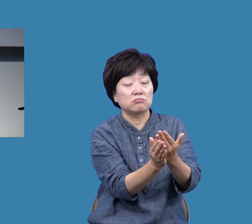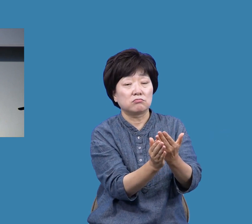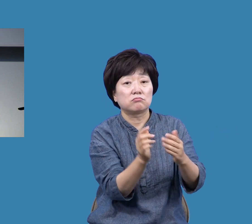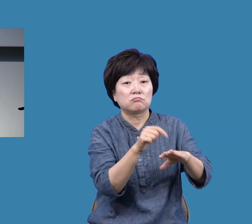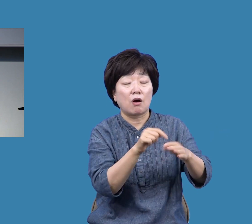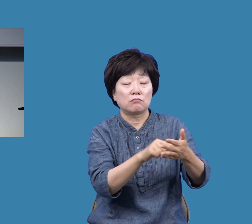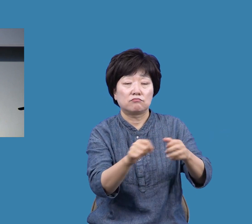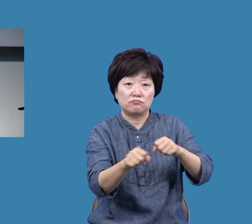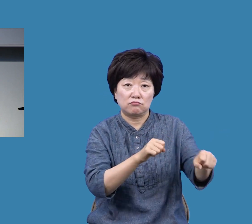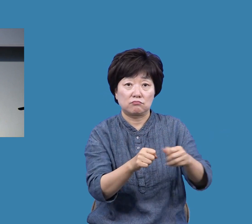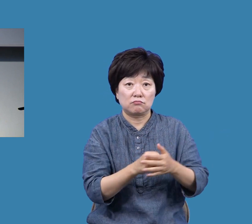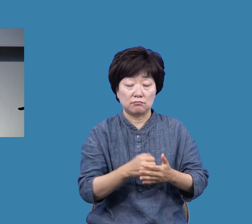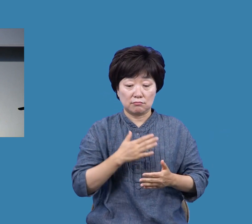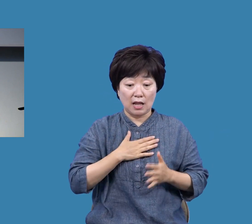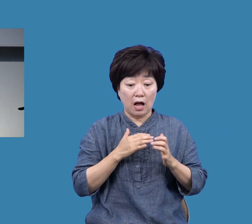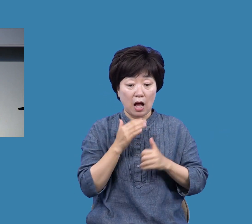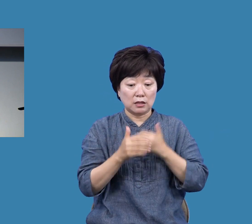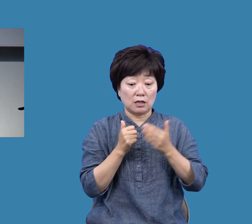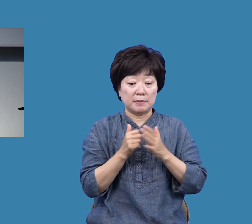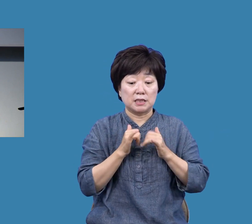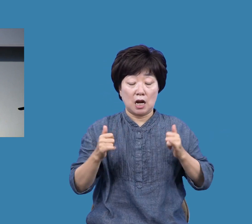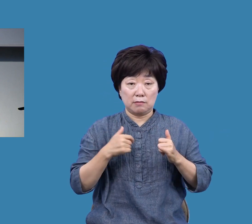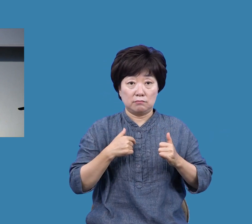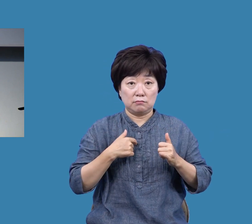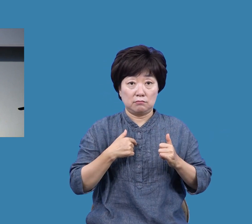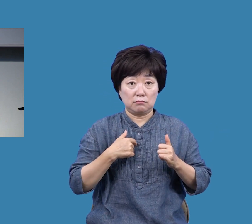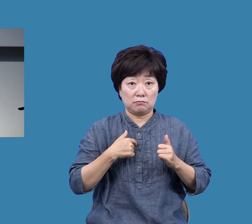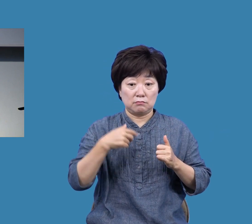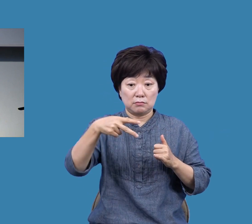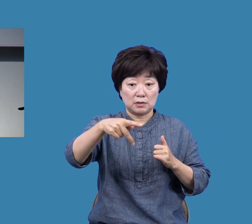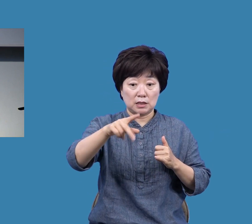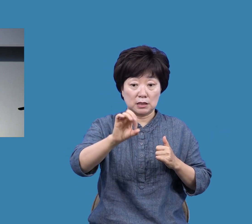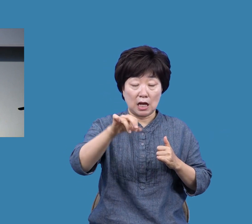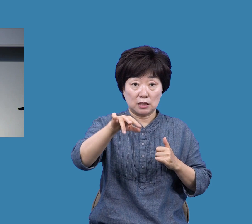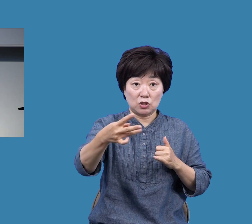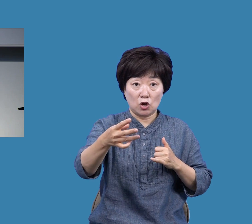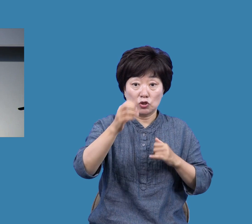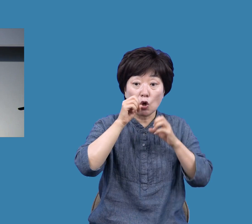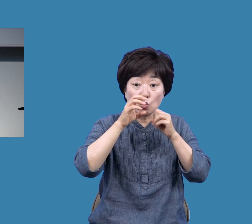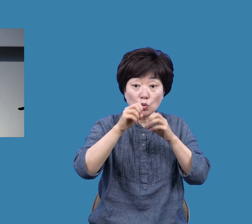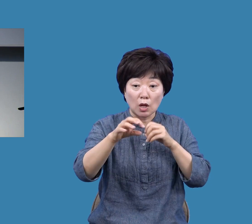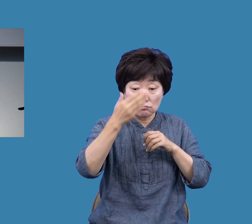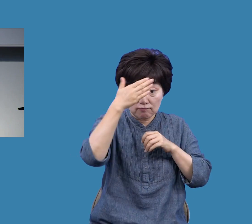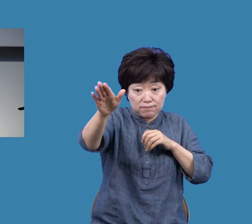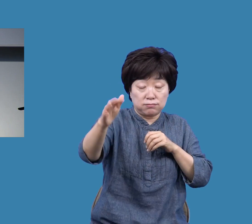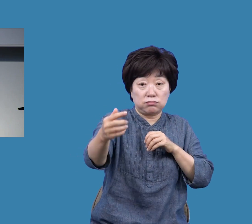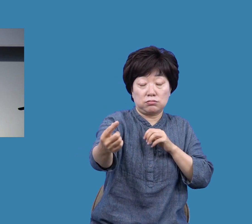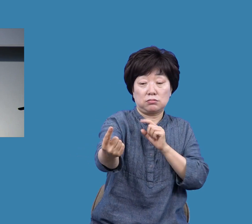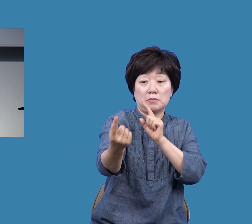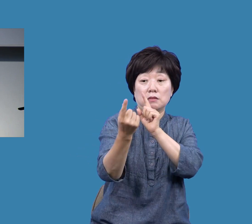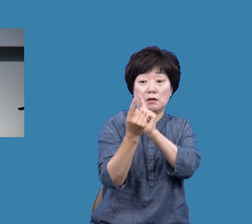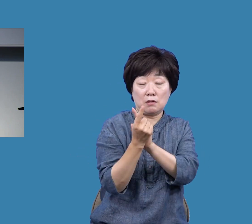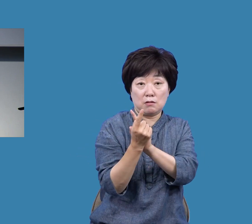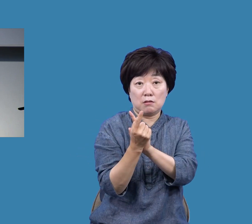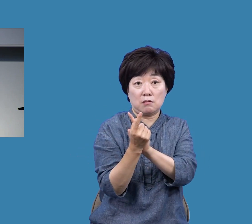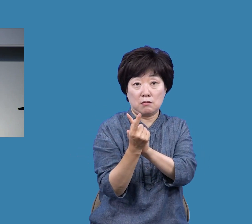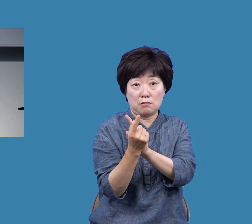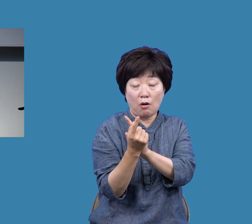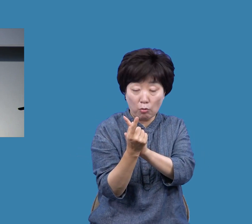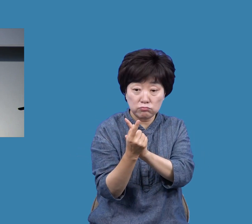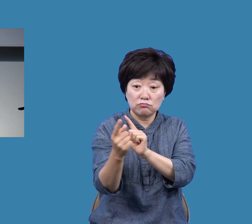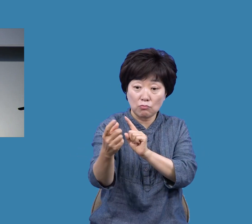제가 하나님의 사람인데 뭐 예를 들어 상철 전도사가 뭐 처음 보는 사람인데 저한테 왔어요. 그래서 뭔가 이렇게 얘기해요. 그랬을